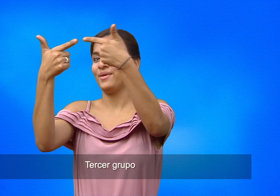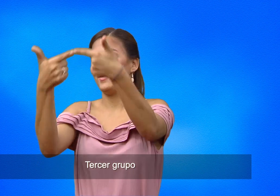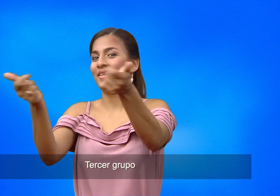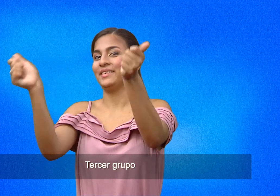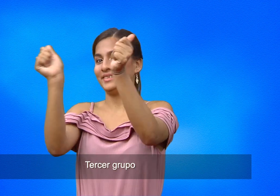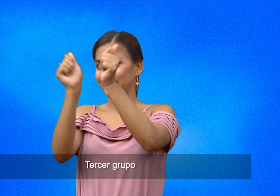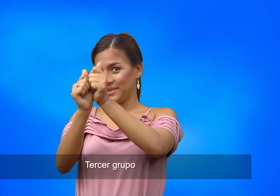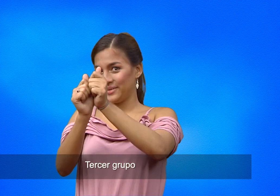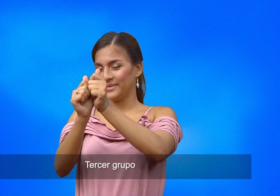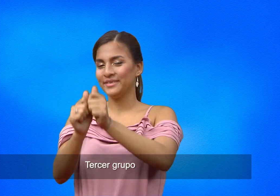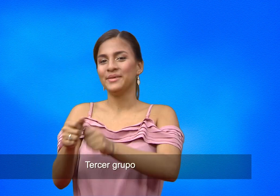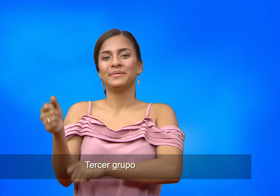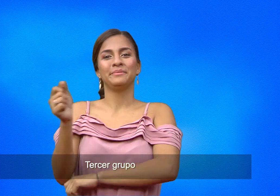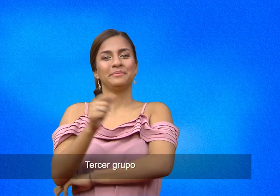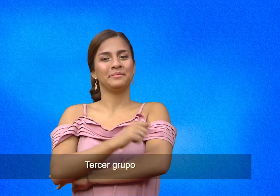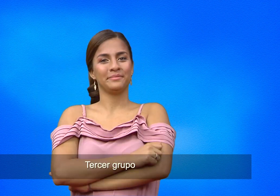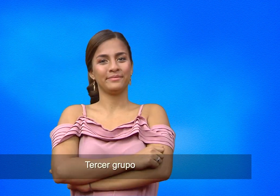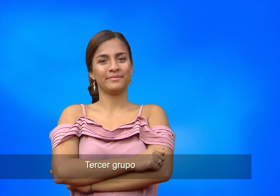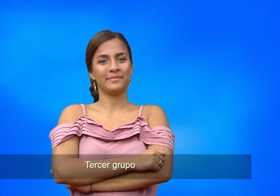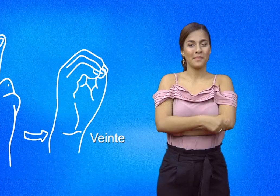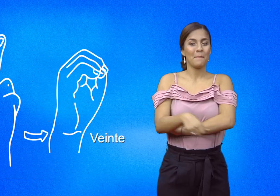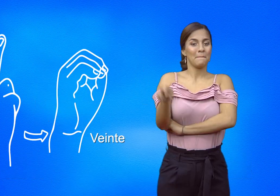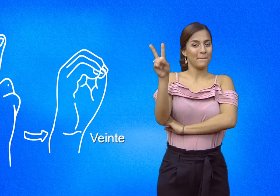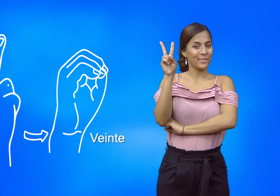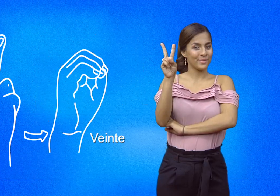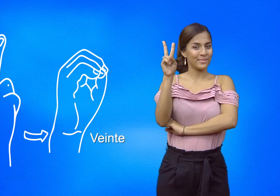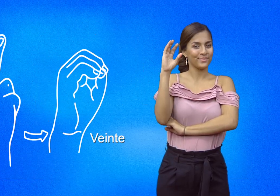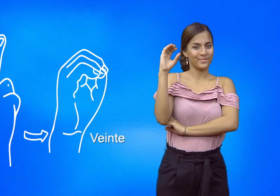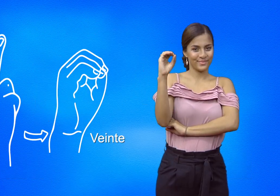tercer grupo 20